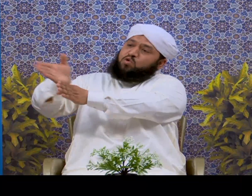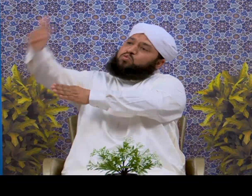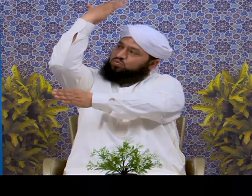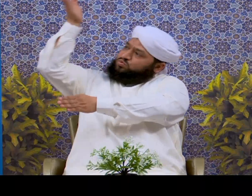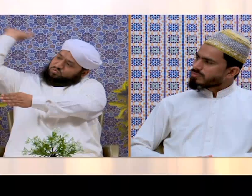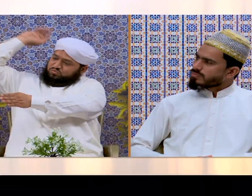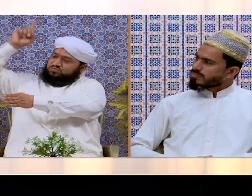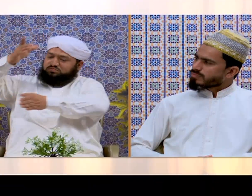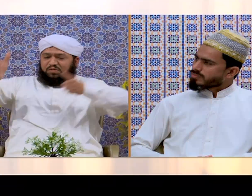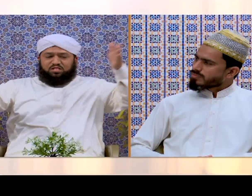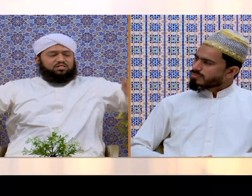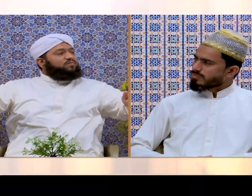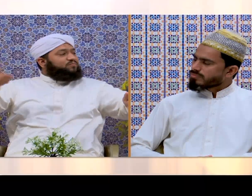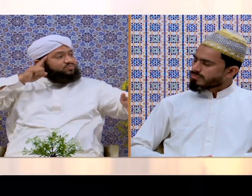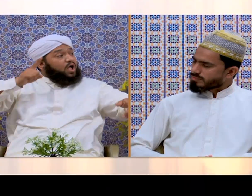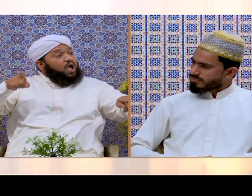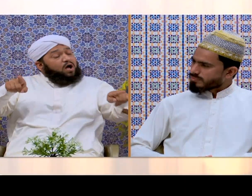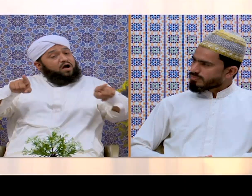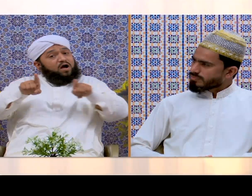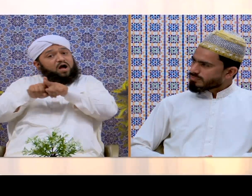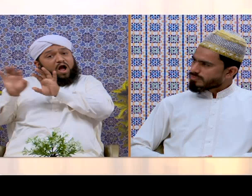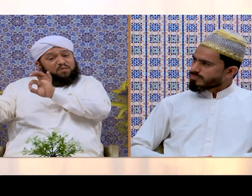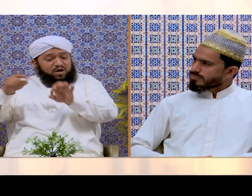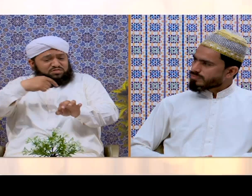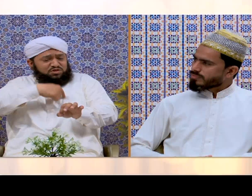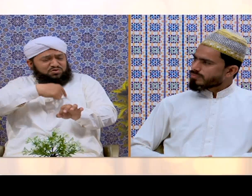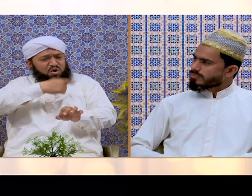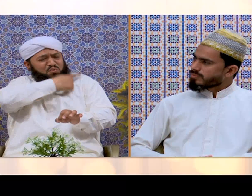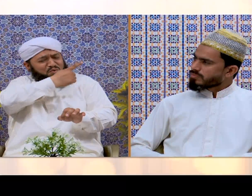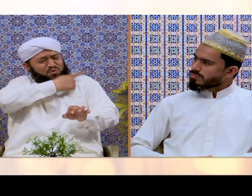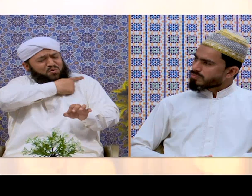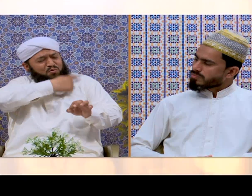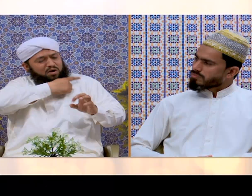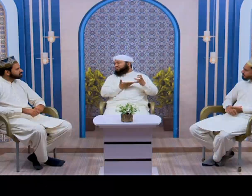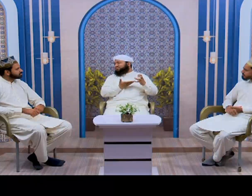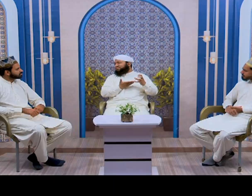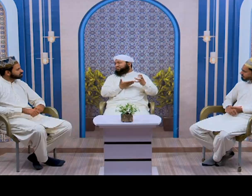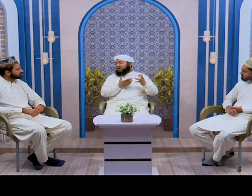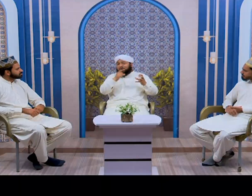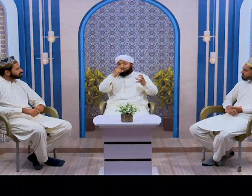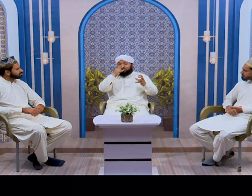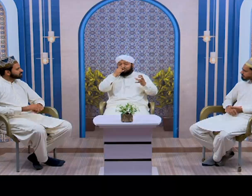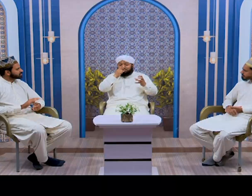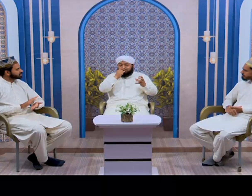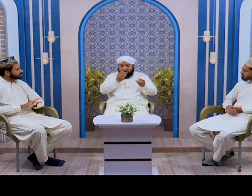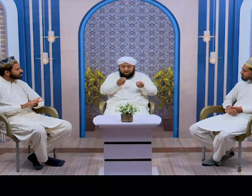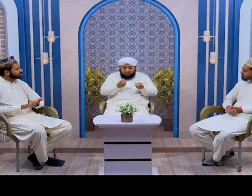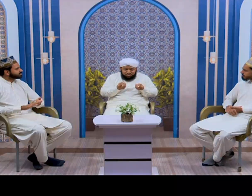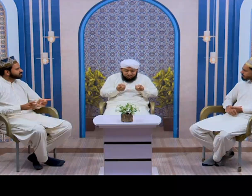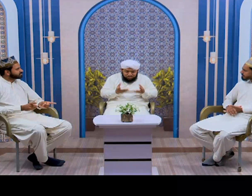جاتی ہے۔ یہی حال ہمارے دل کا ہے۔ ہمارا دل گناہ کر کر کے سیاہ ہو جاتا ہے۔ ہم نے روزے رکھنا شروع کیے گویا دل